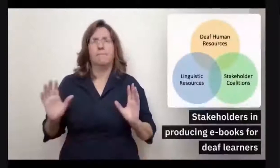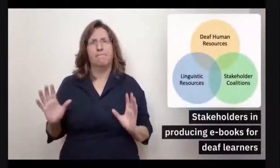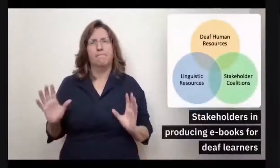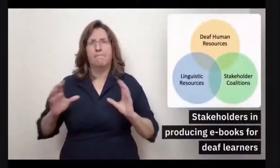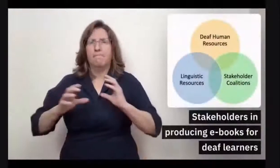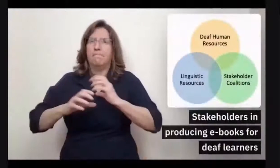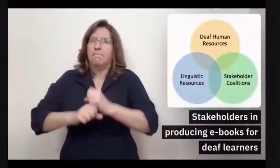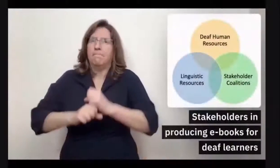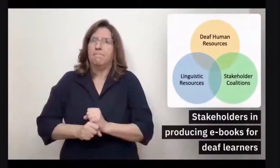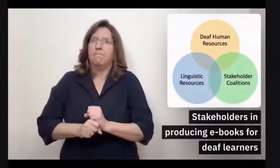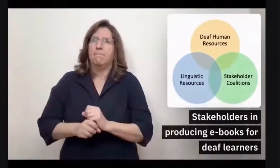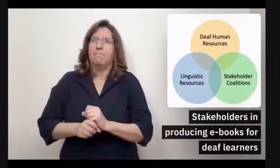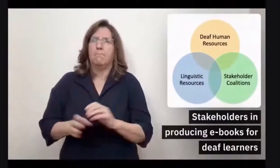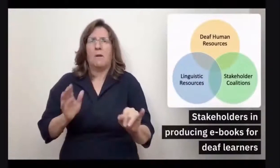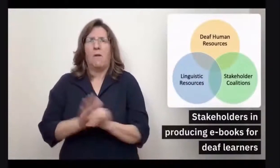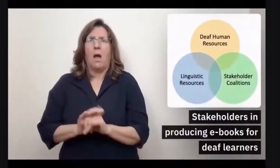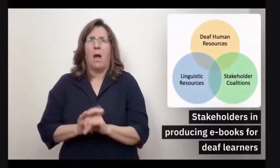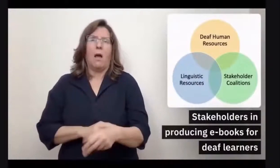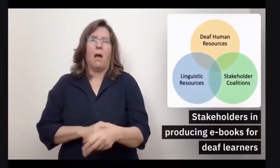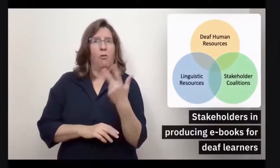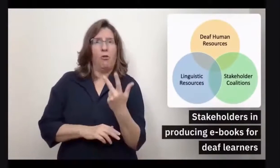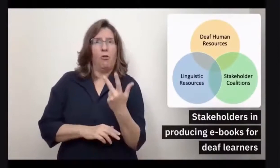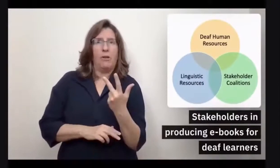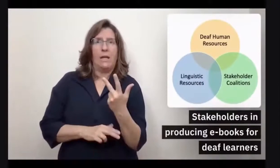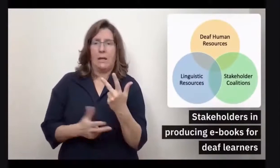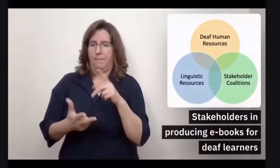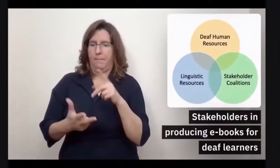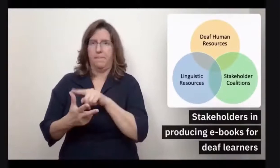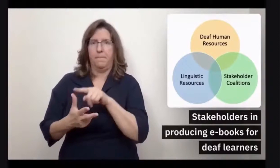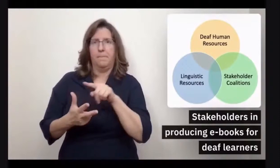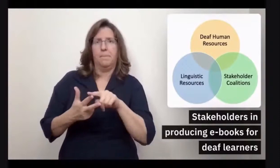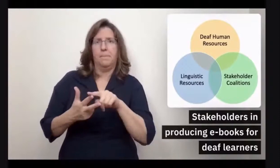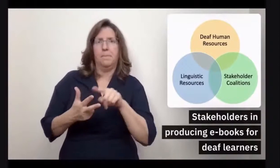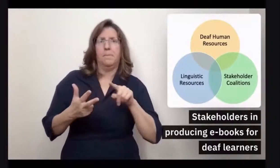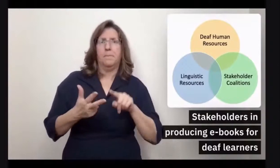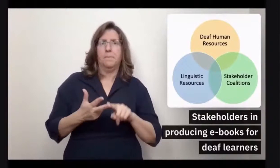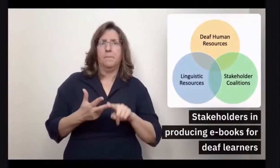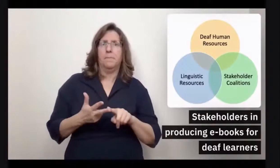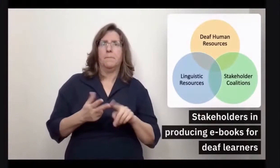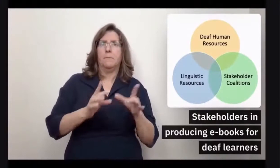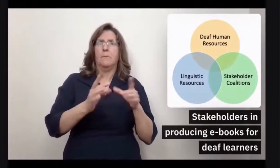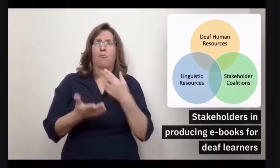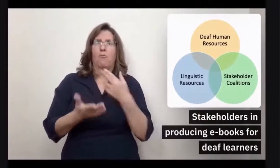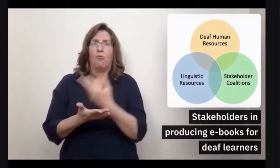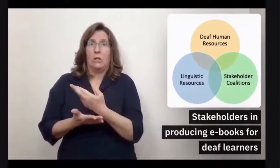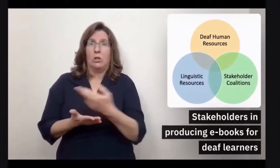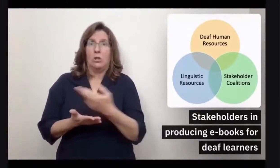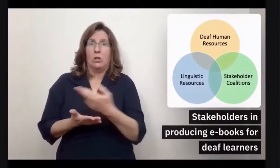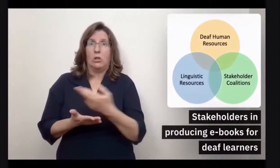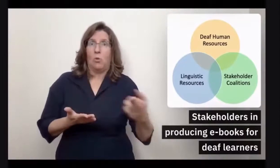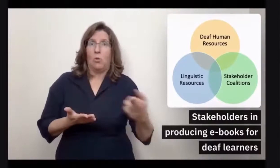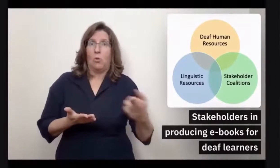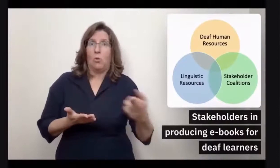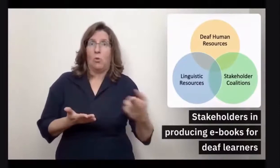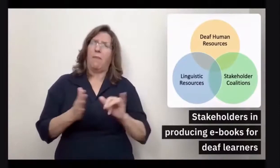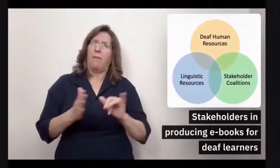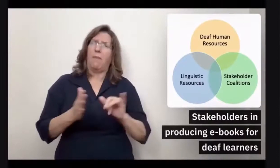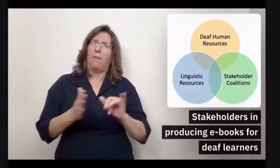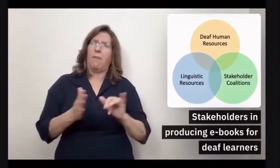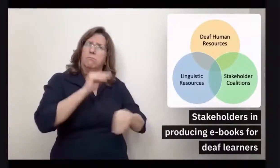esas personas elegantes y fluidas, los creadores de e-books, deben tener también ayuda